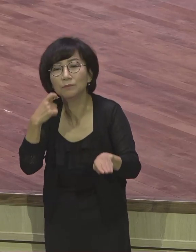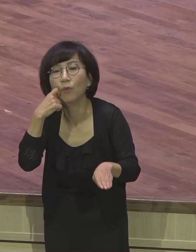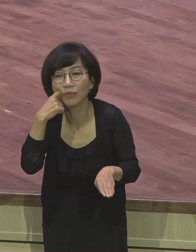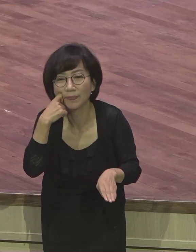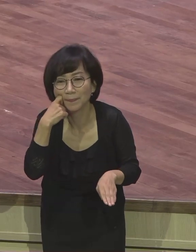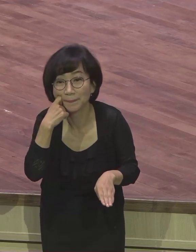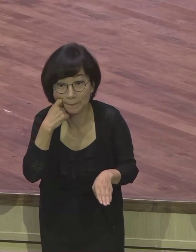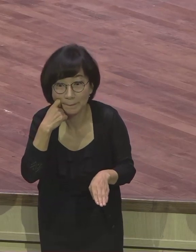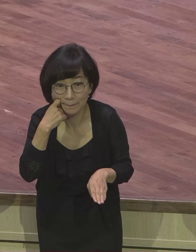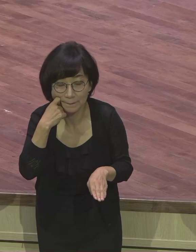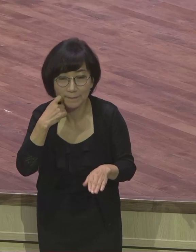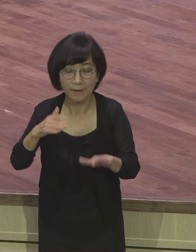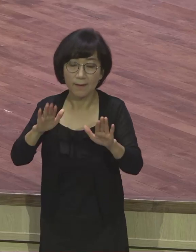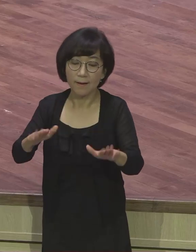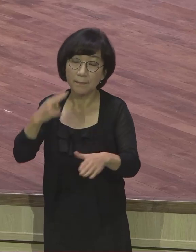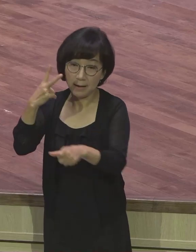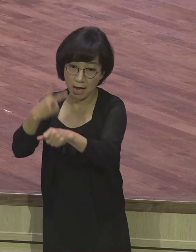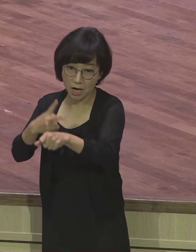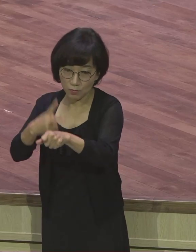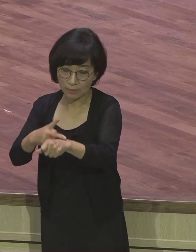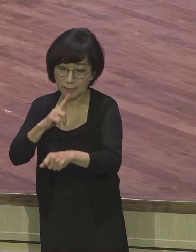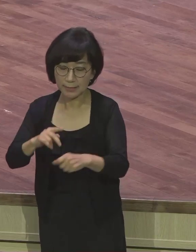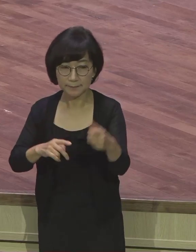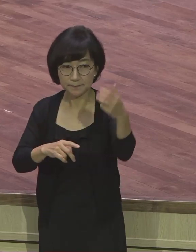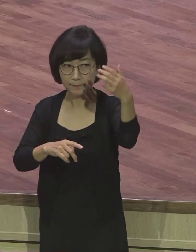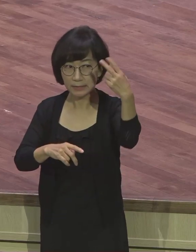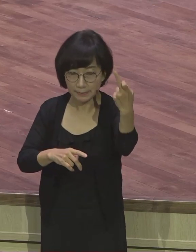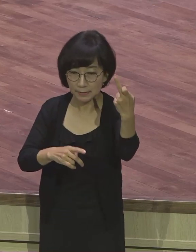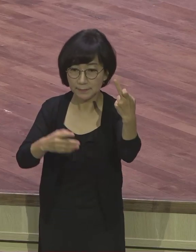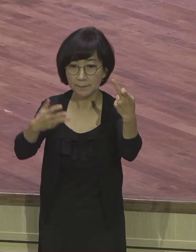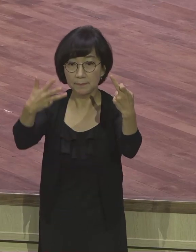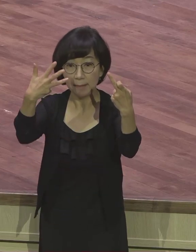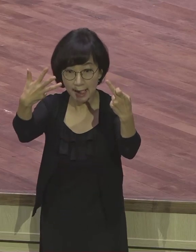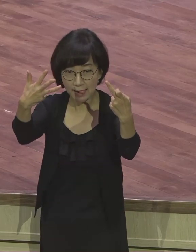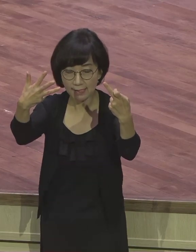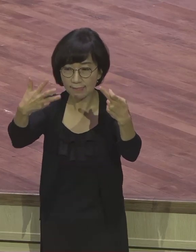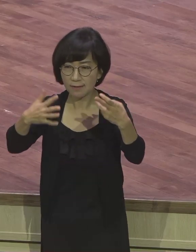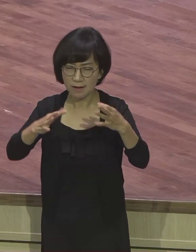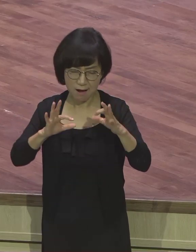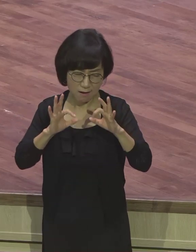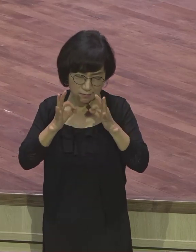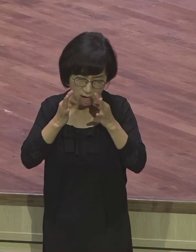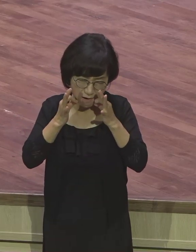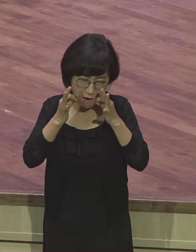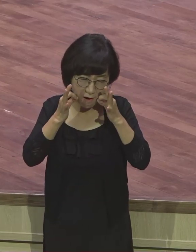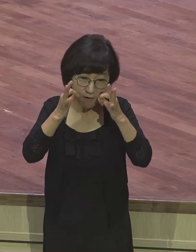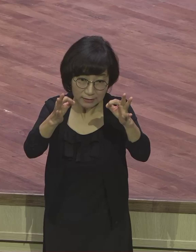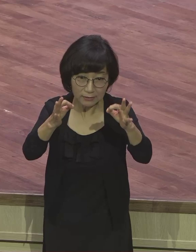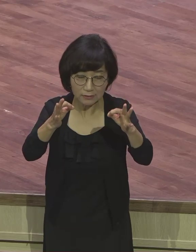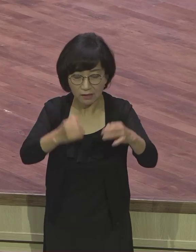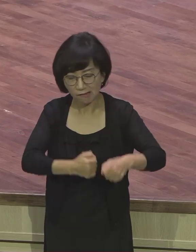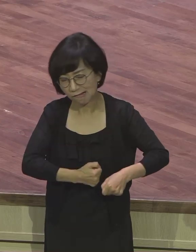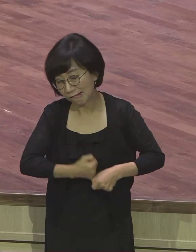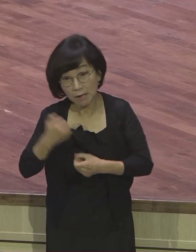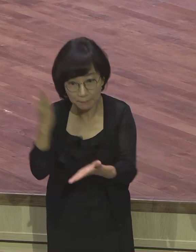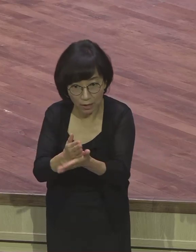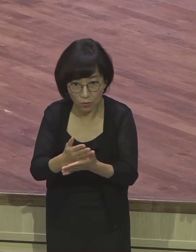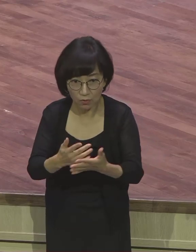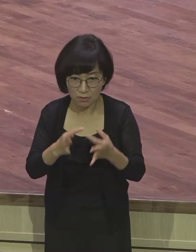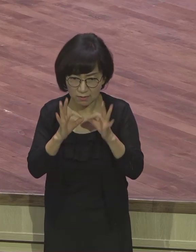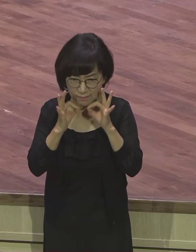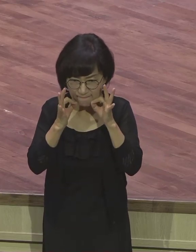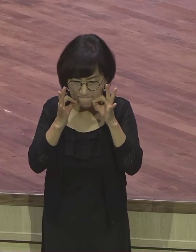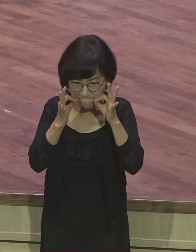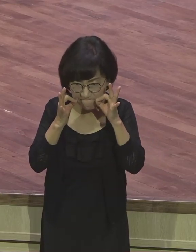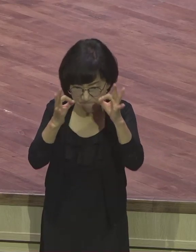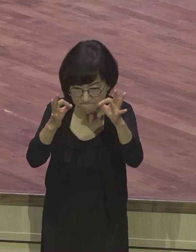바울이 오늘 본문 8절에서 강조하고 있듯이 성실과 부지런함으로 즐거운 마음으로 교회를